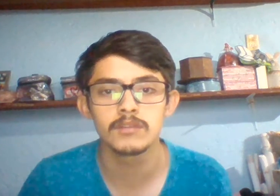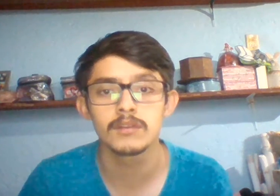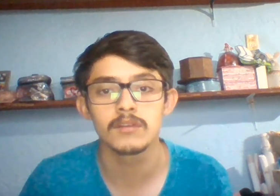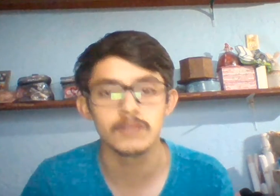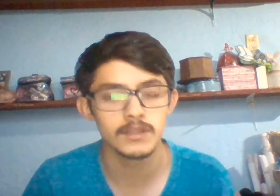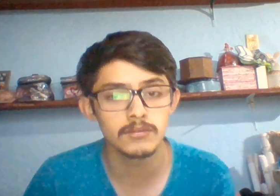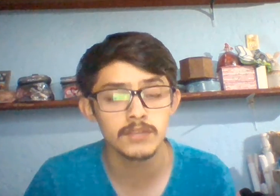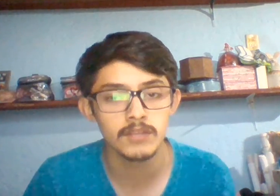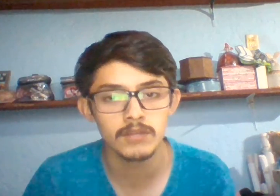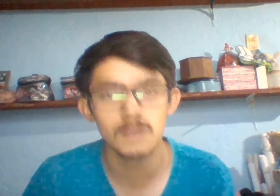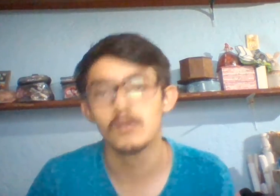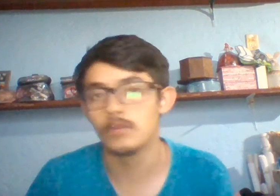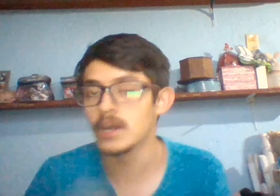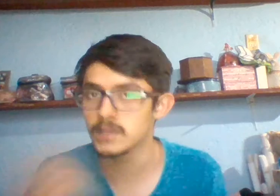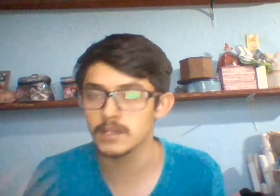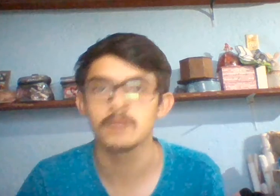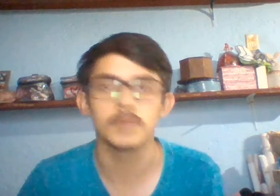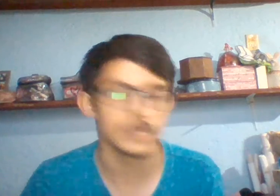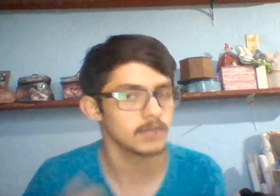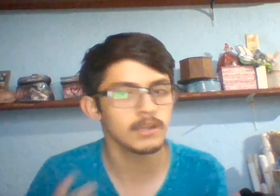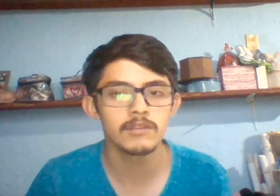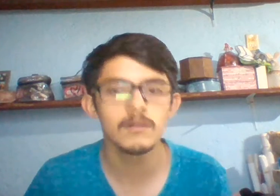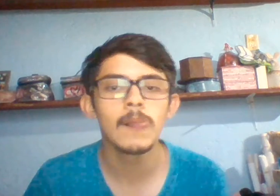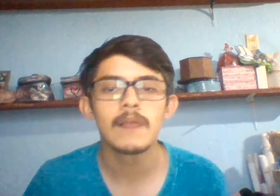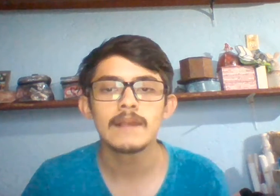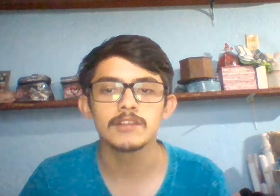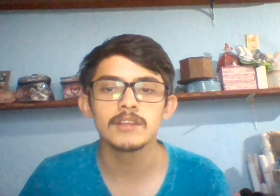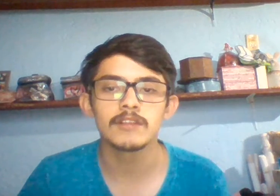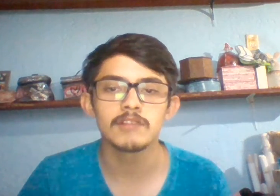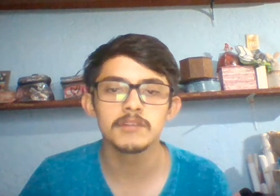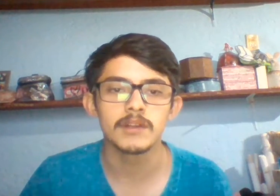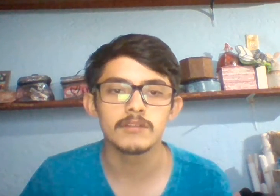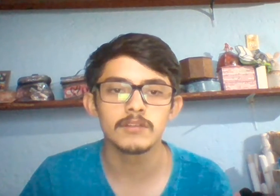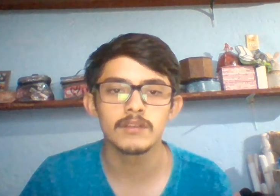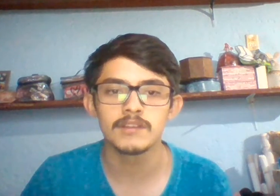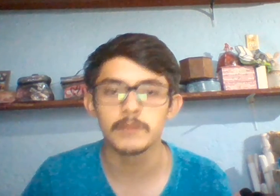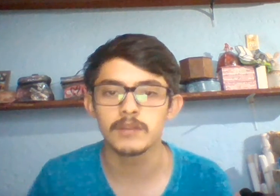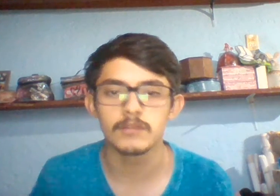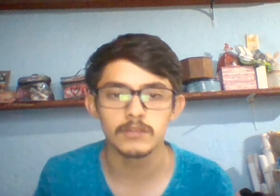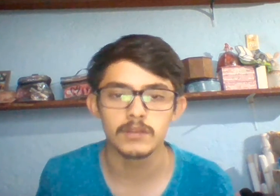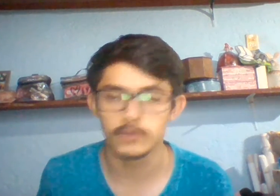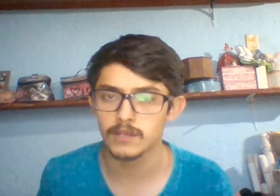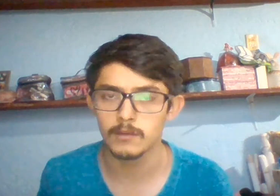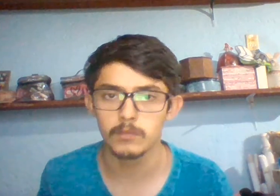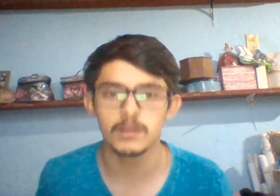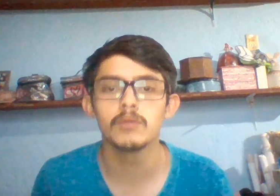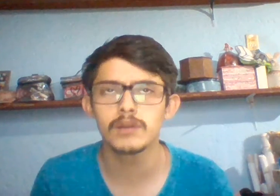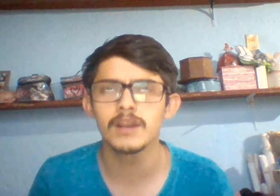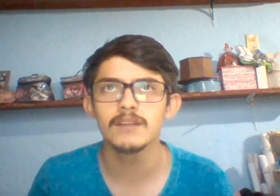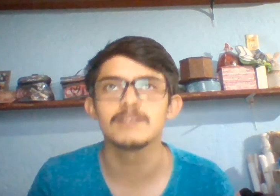de corriente continua o alterna dependiendo del caso y son adecuados para el uso de sistemas de control de bucle